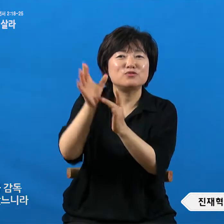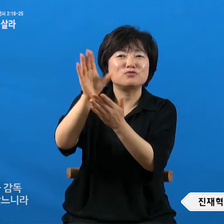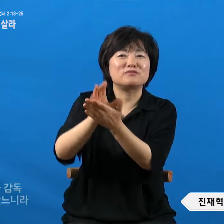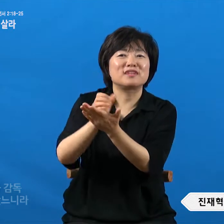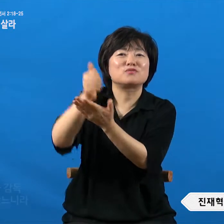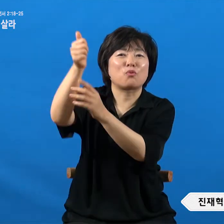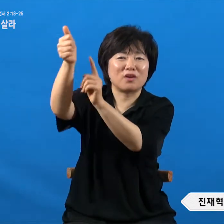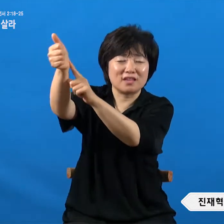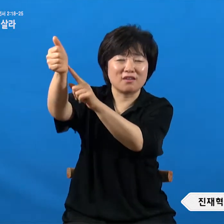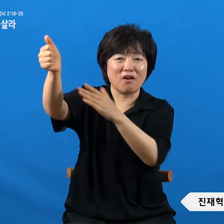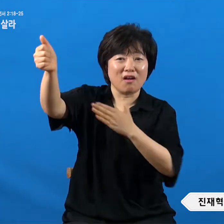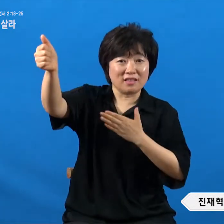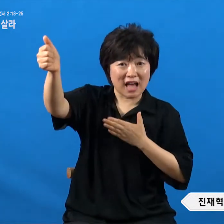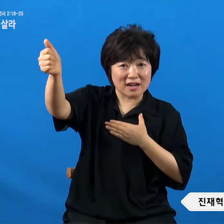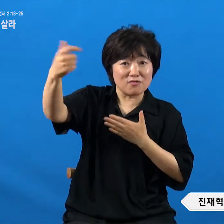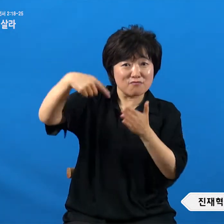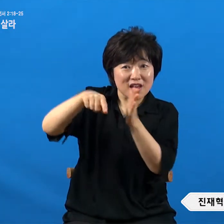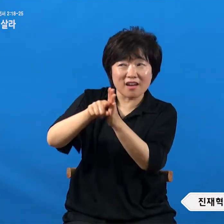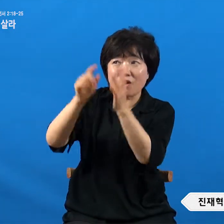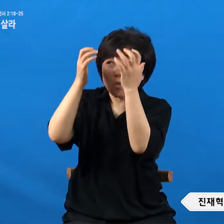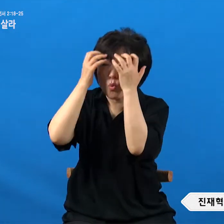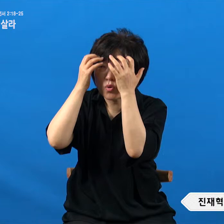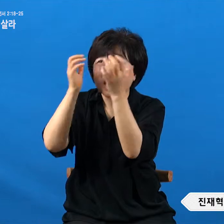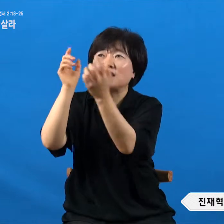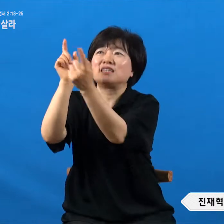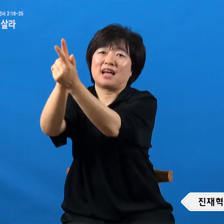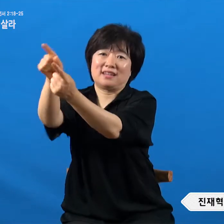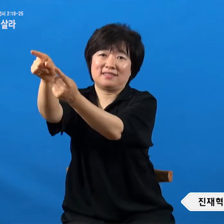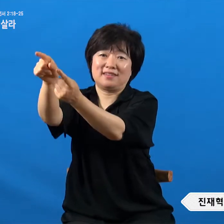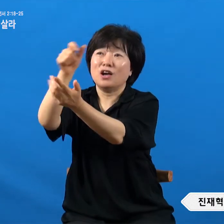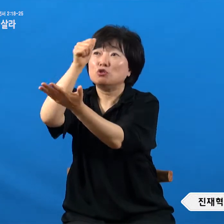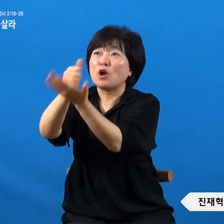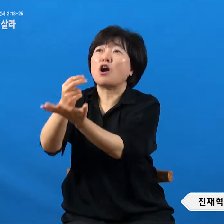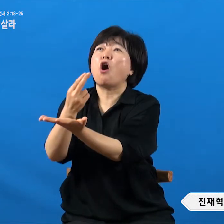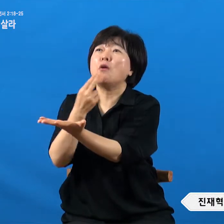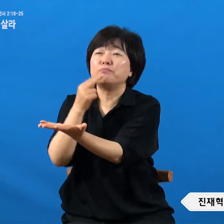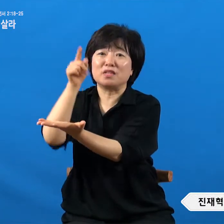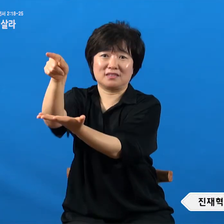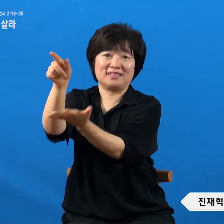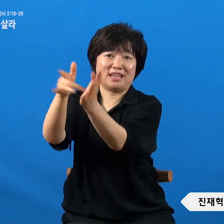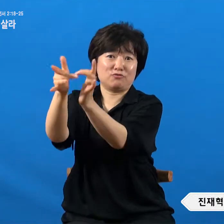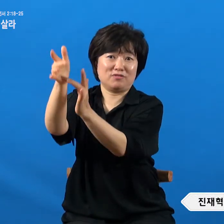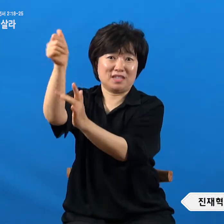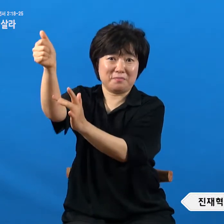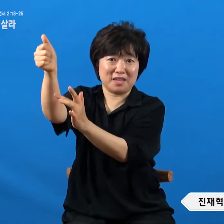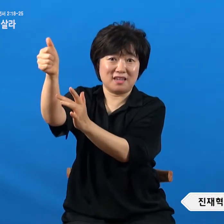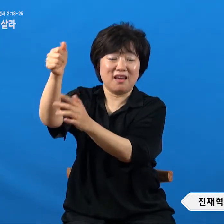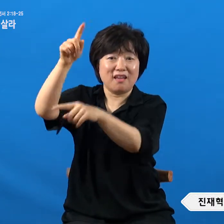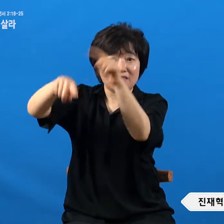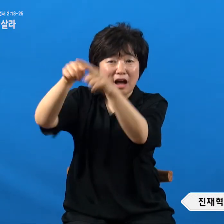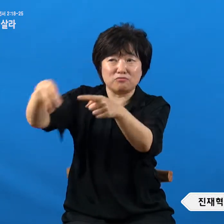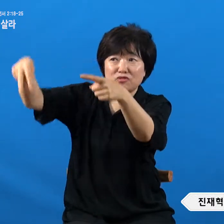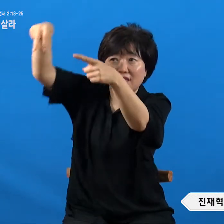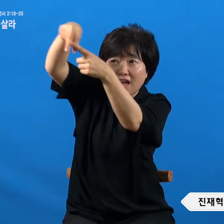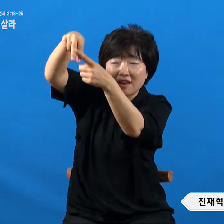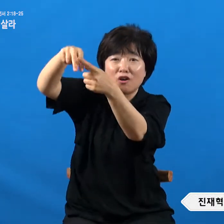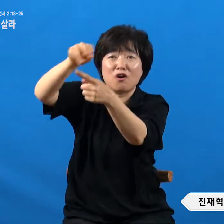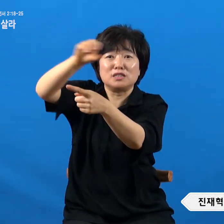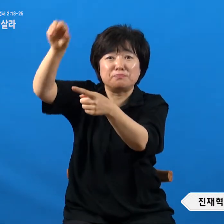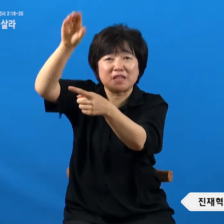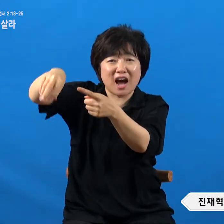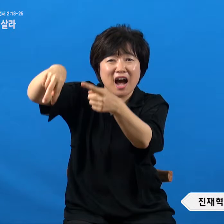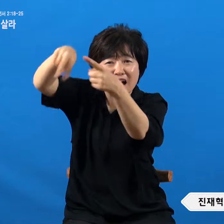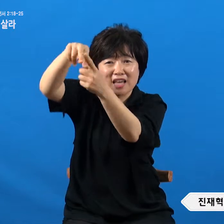예수 그리스도께서 우리를 위하여 고난을 받으셨다. 죄가 없으신 그분께서 나무에 달리셨습니다.